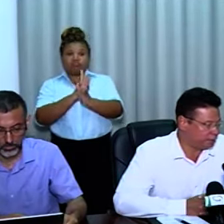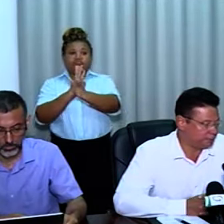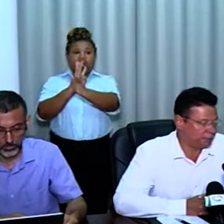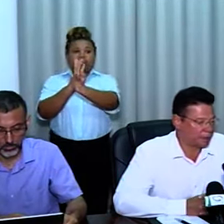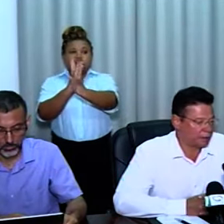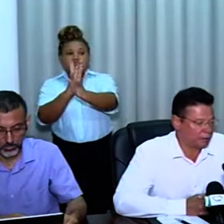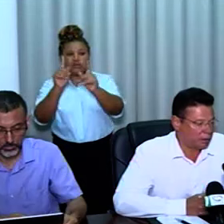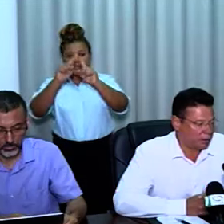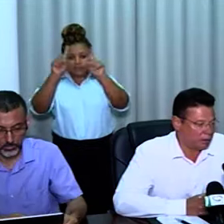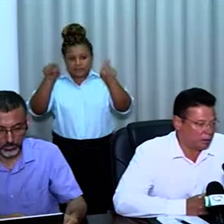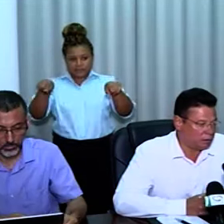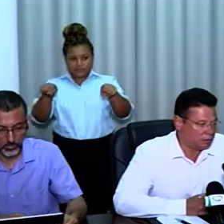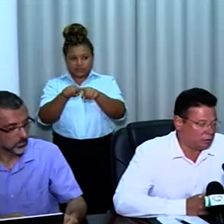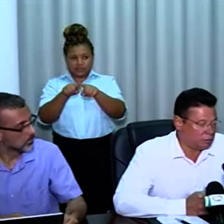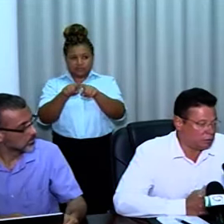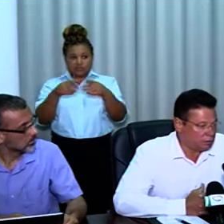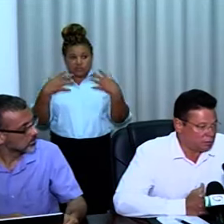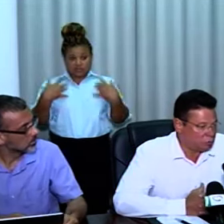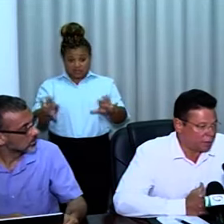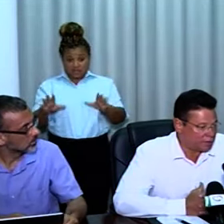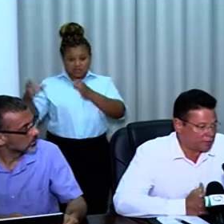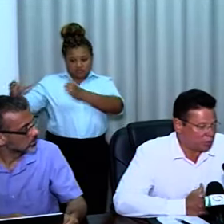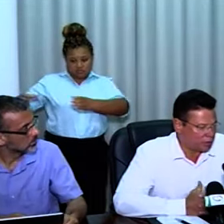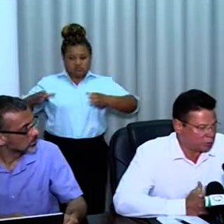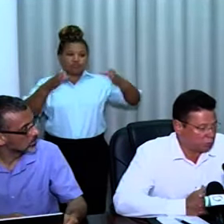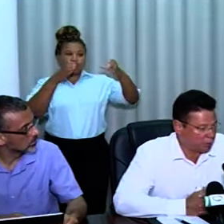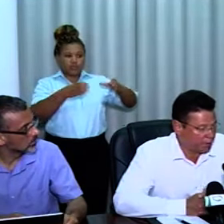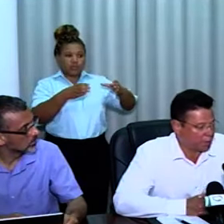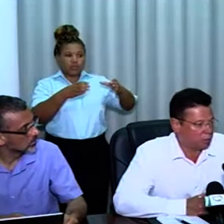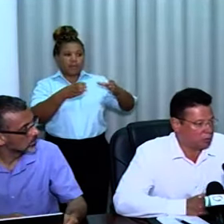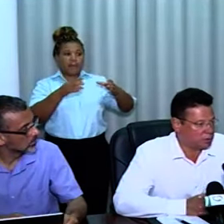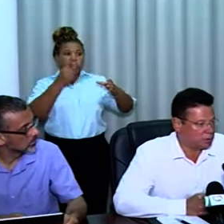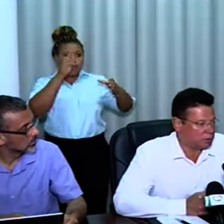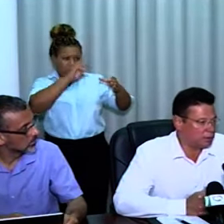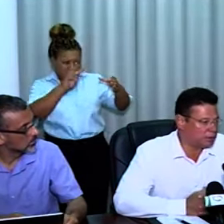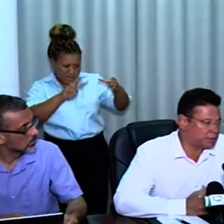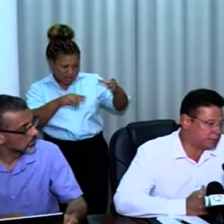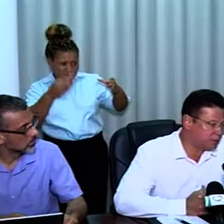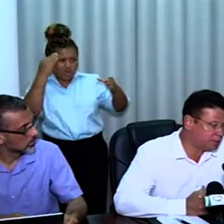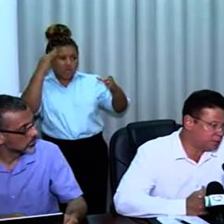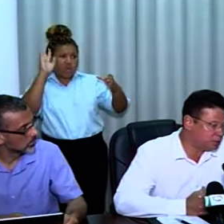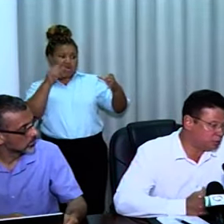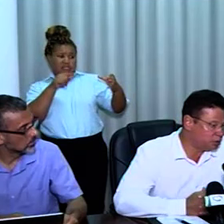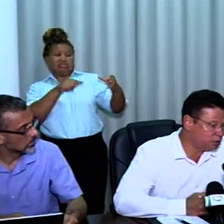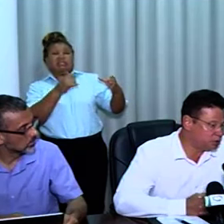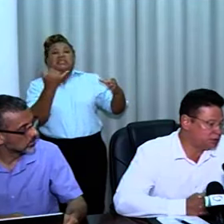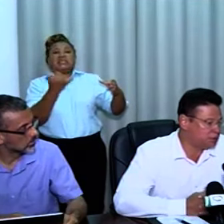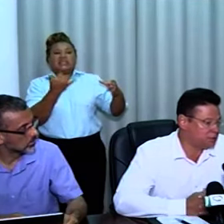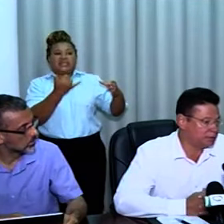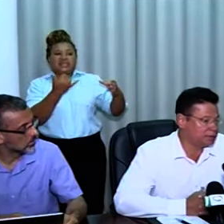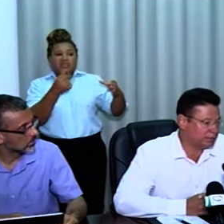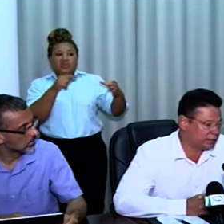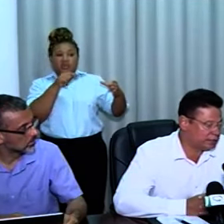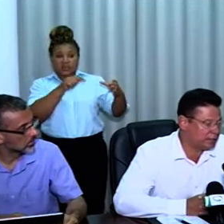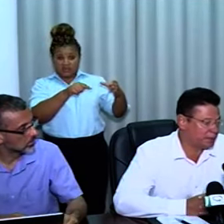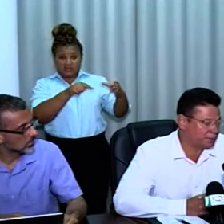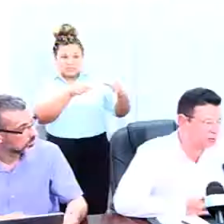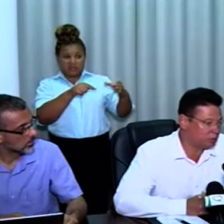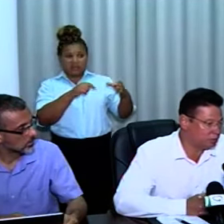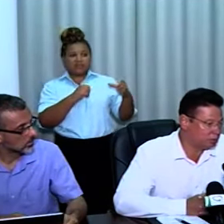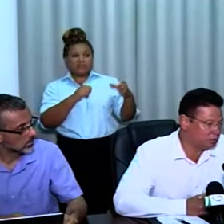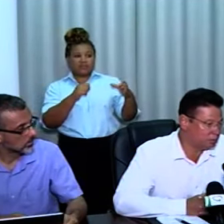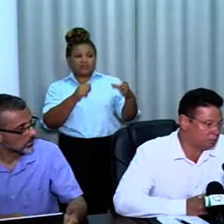Et nous ne pouvons pas anticiper qu'il y a aucun timon pour malade à cause. Ça, bon timon qui est entré, qui n'a